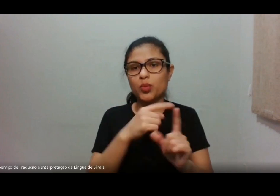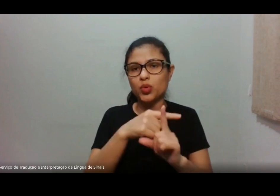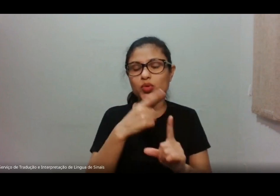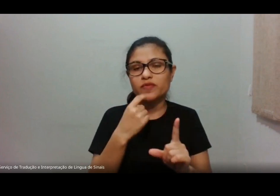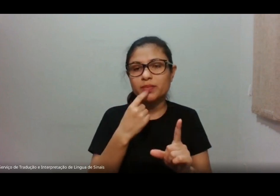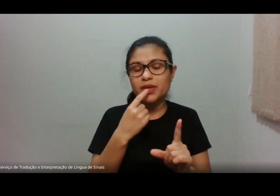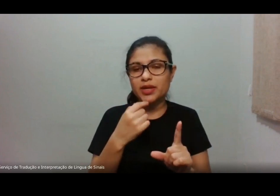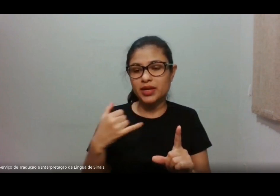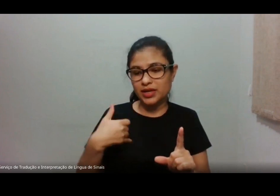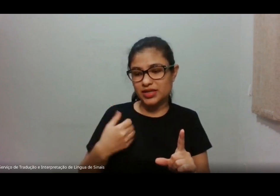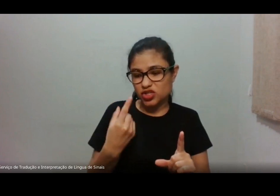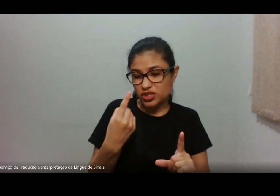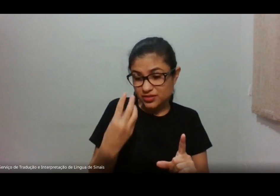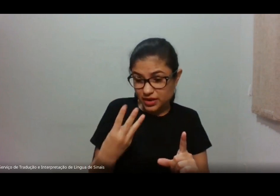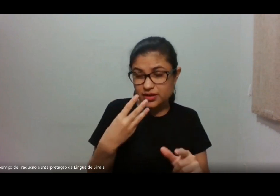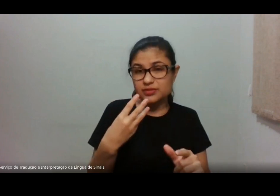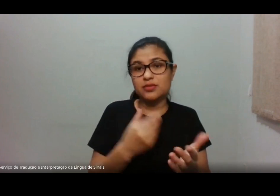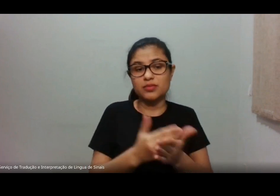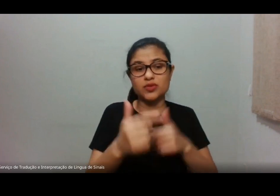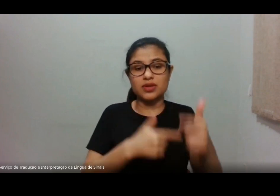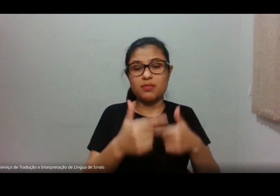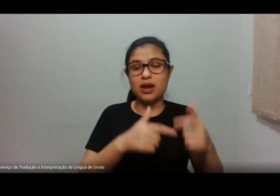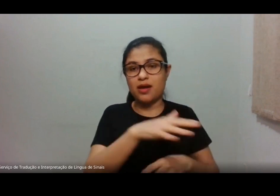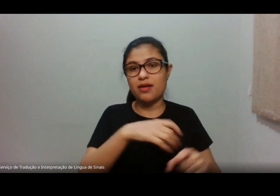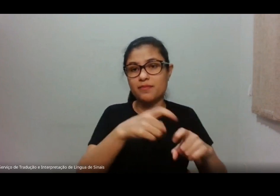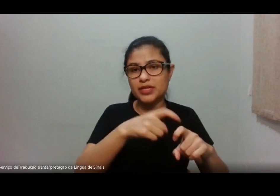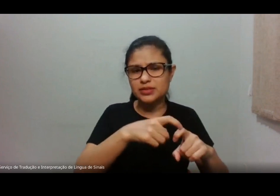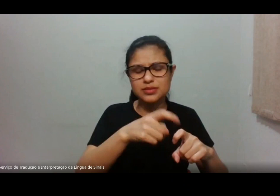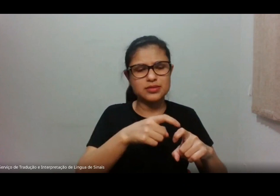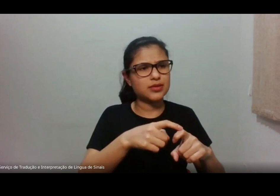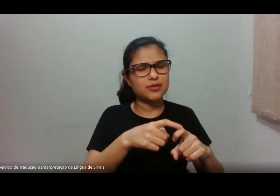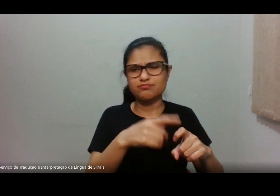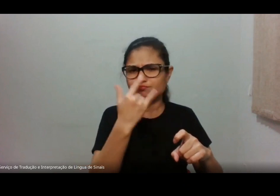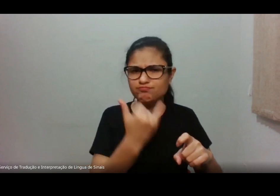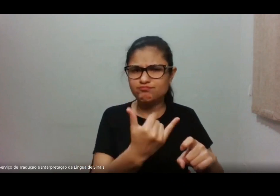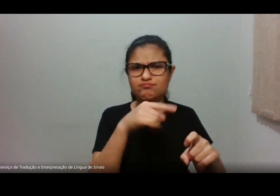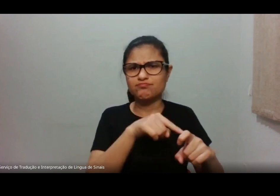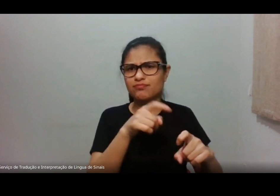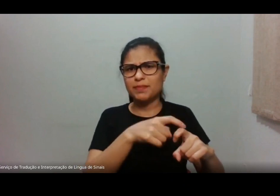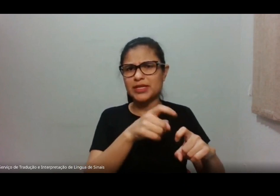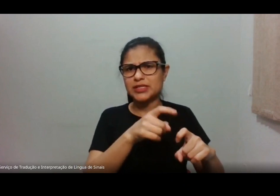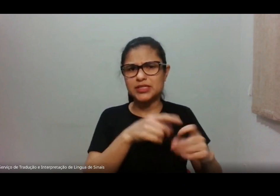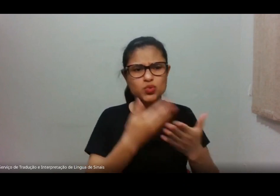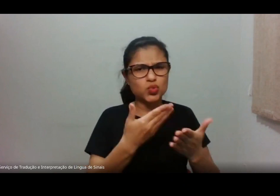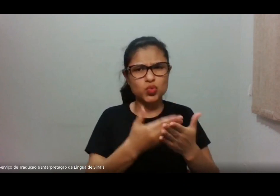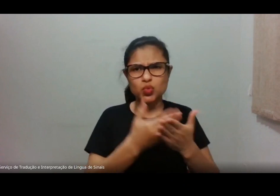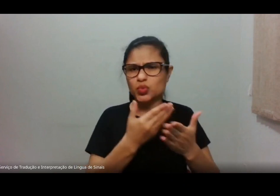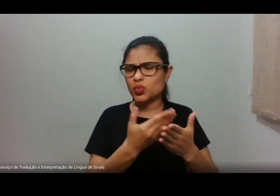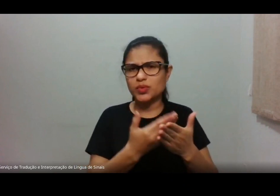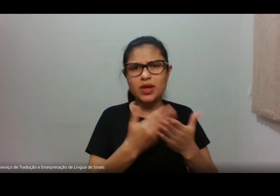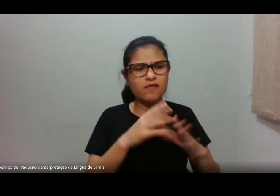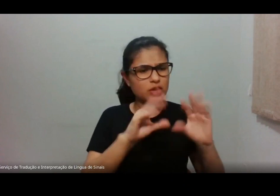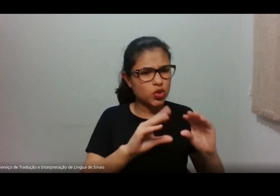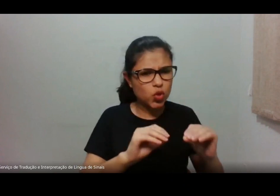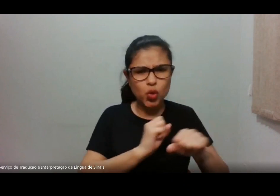14 anos, ele começou a trabalhar na medicina, que se encantou com a medicina, e estudava à noite e tal, o